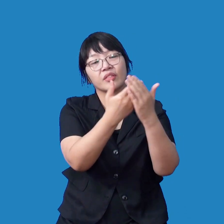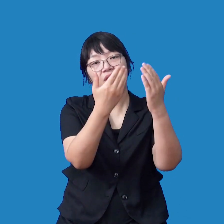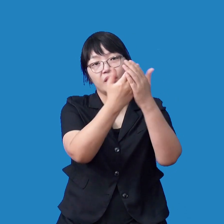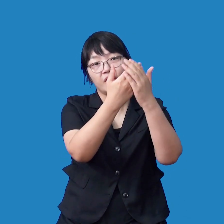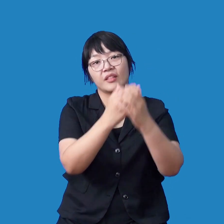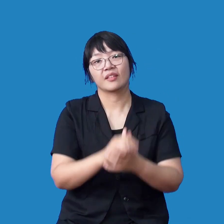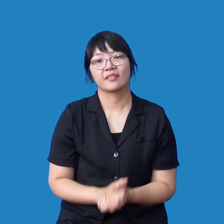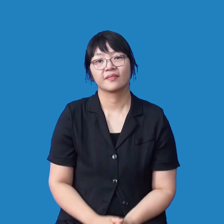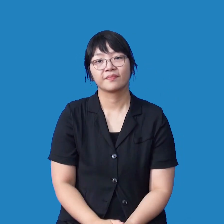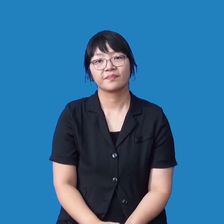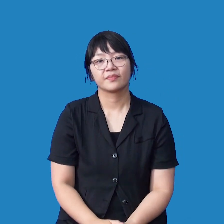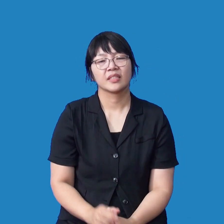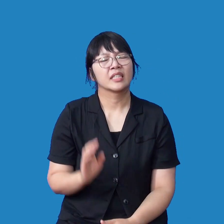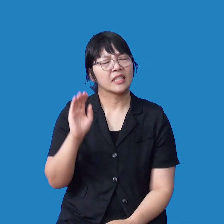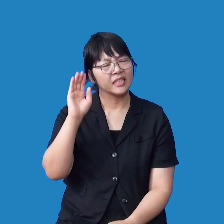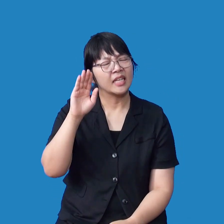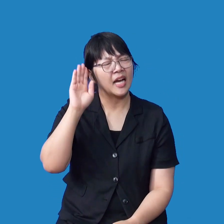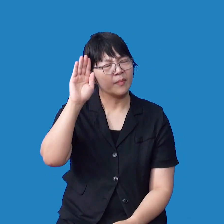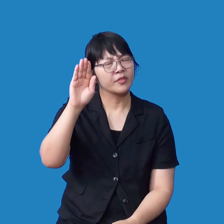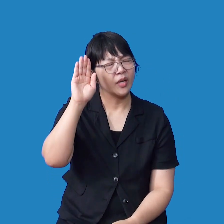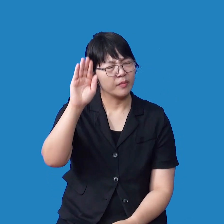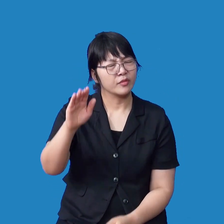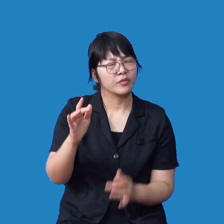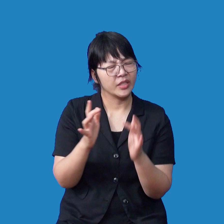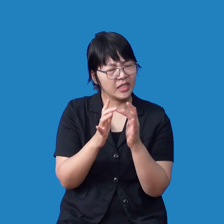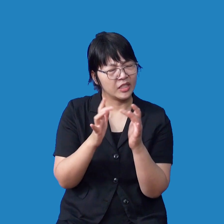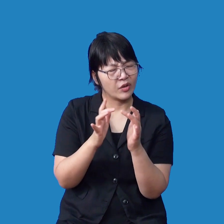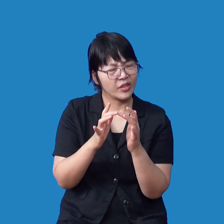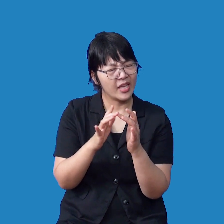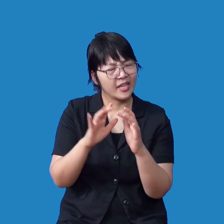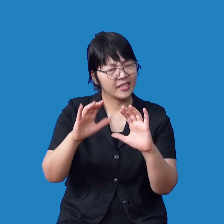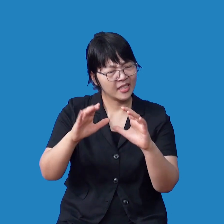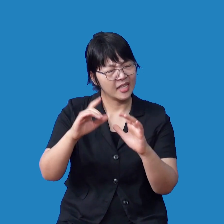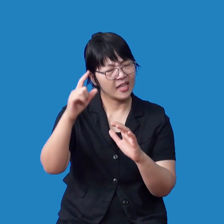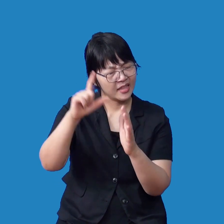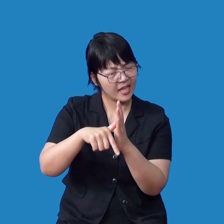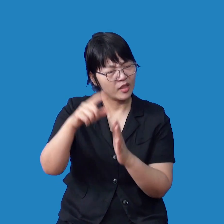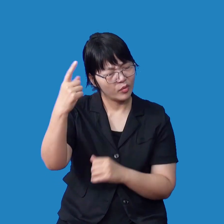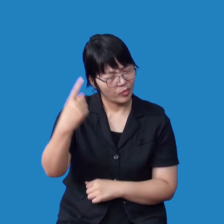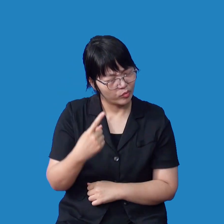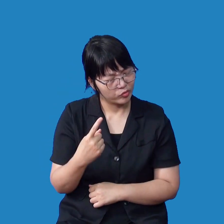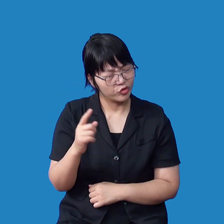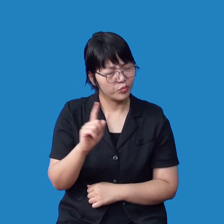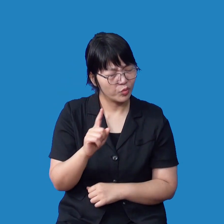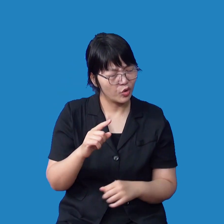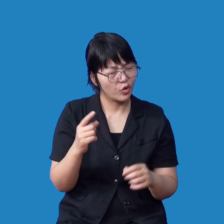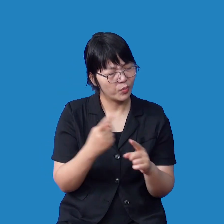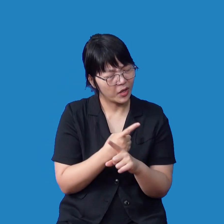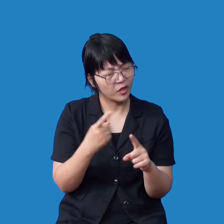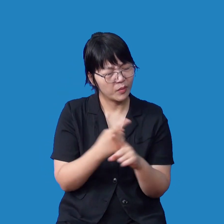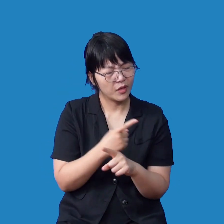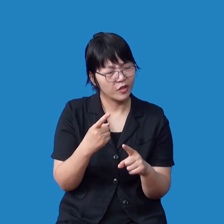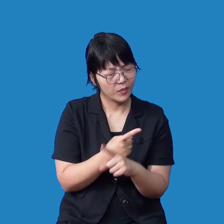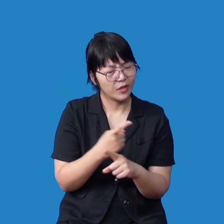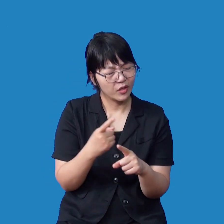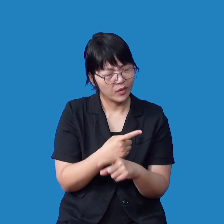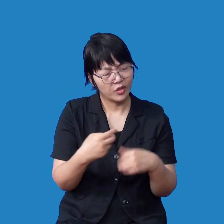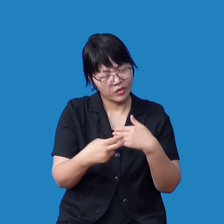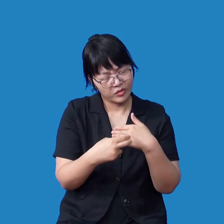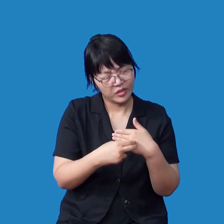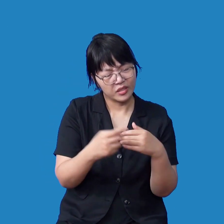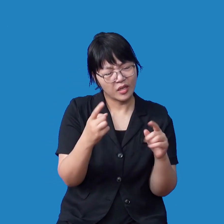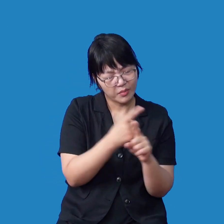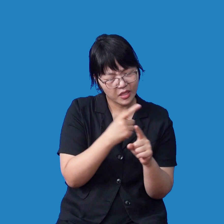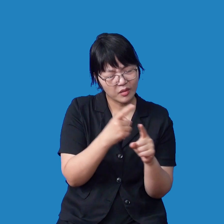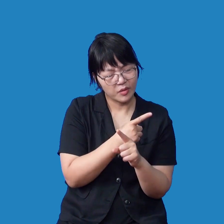말하는 메타버스의 새로운 시대도 올 것이고 그런 기대가 있어요. 물론 과학기술은 상당히 발전할지